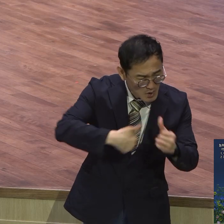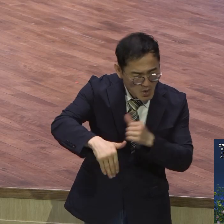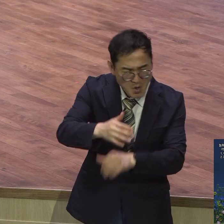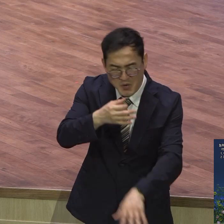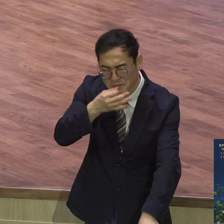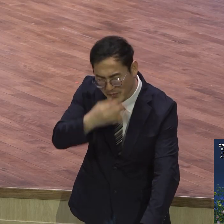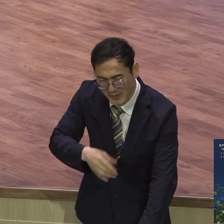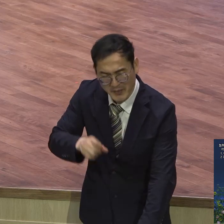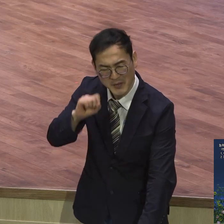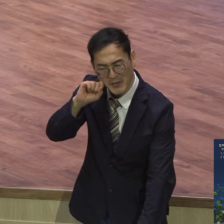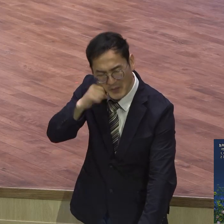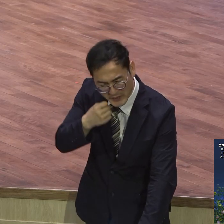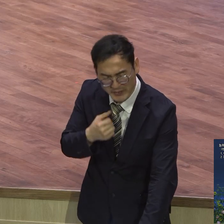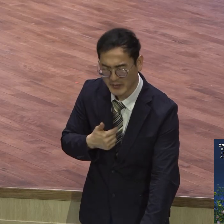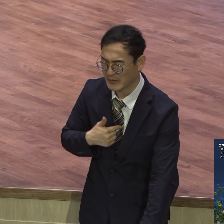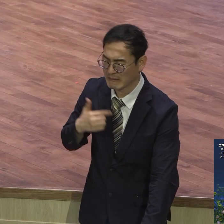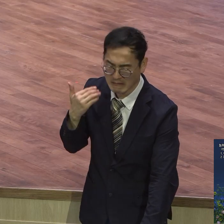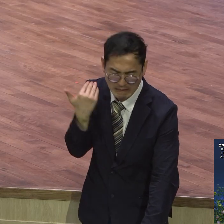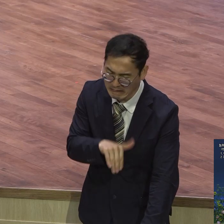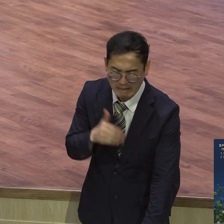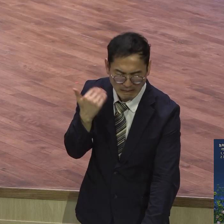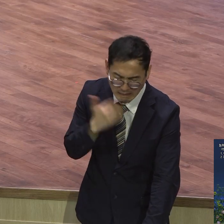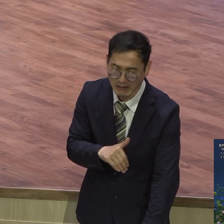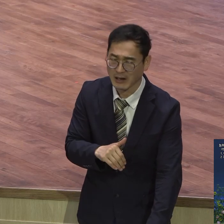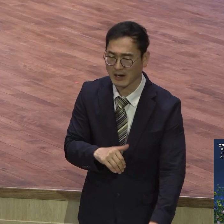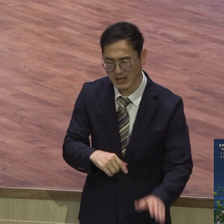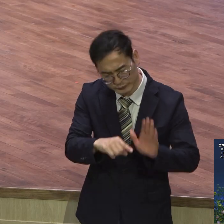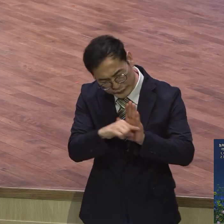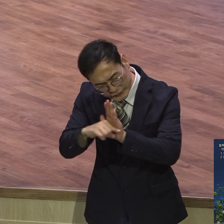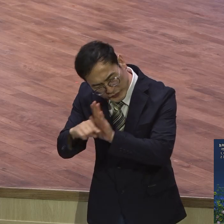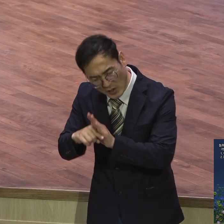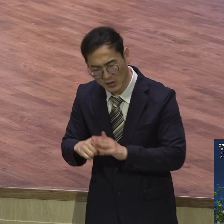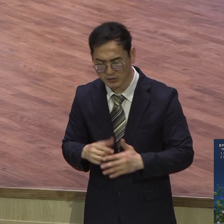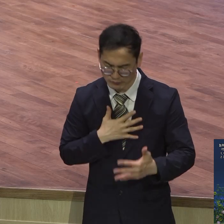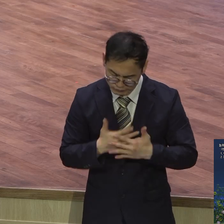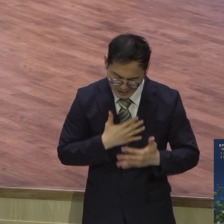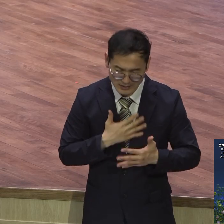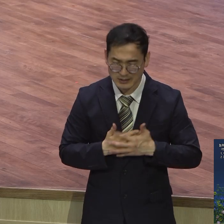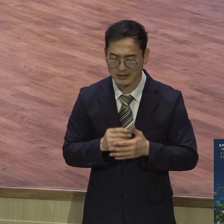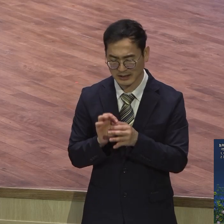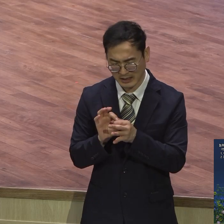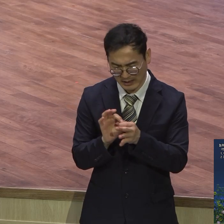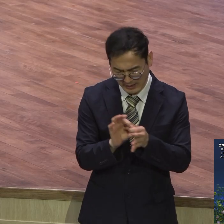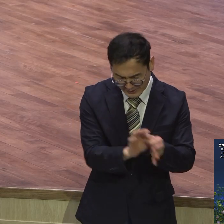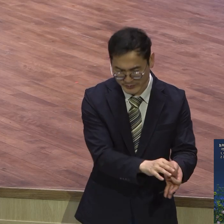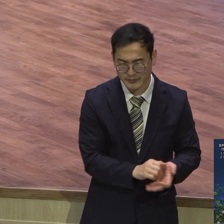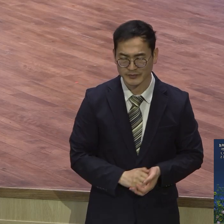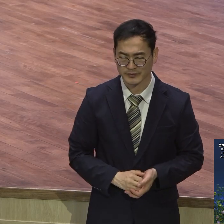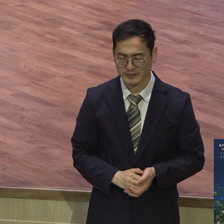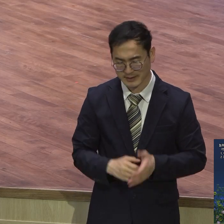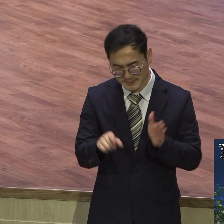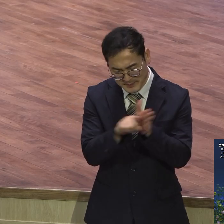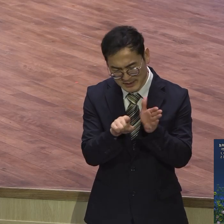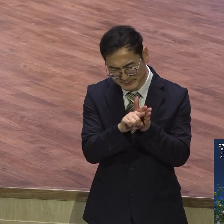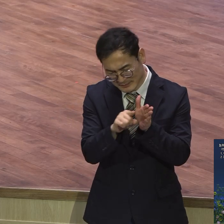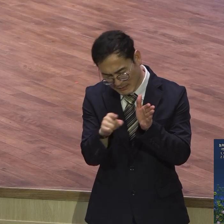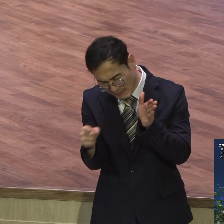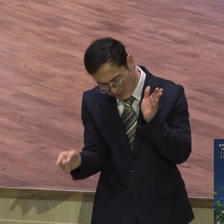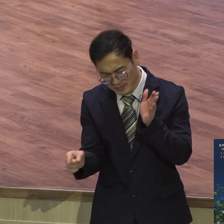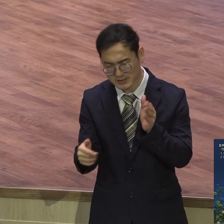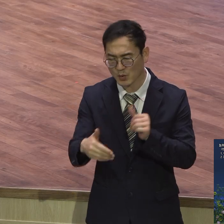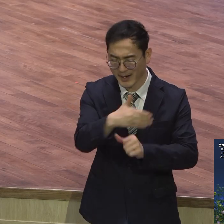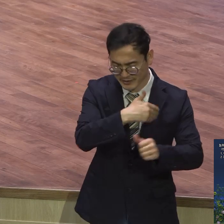너무 지금 소극적입니다 너무 불안합니다 우리 속에 끊임없이 부정적인 불신앙이 끊임없이 나오는